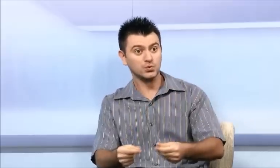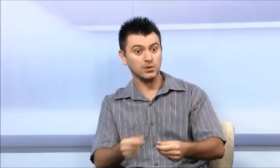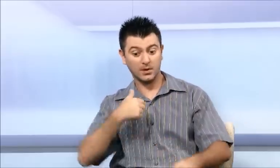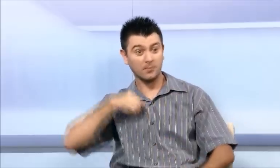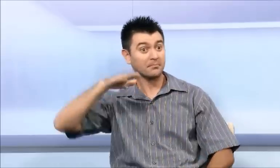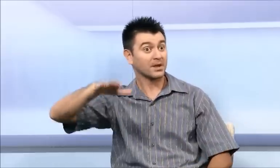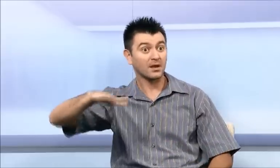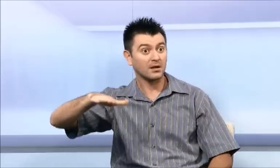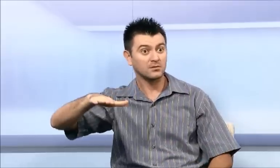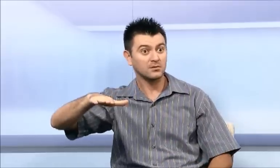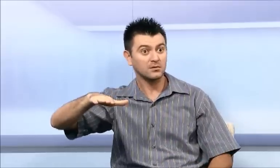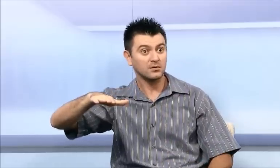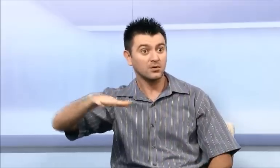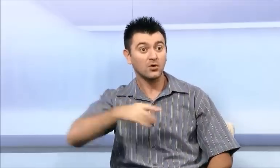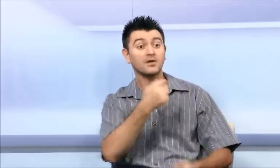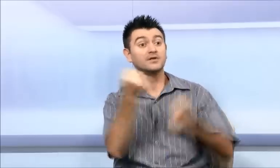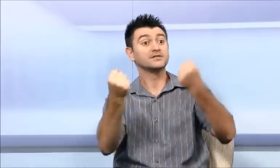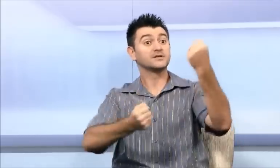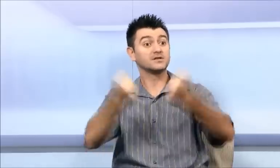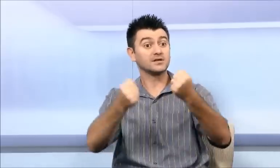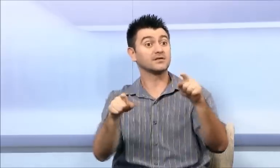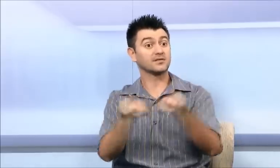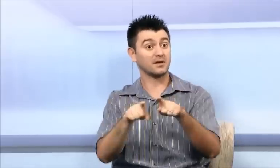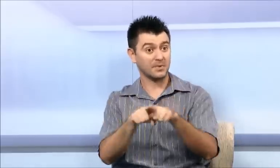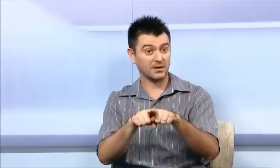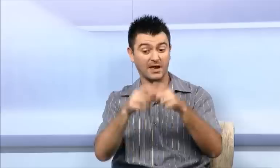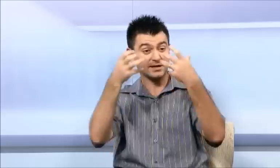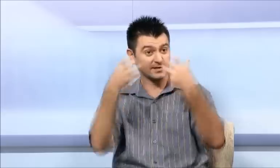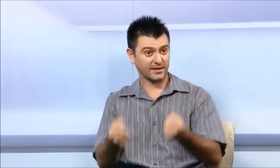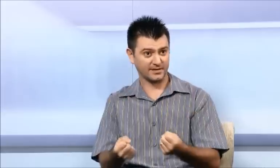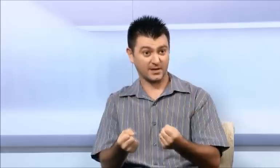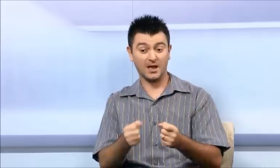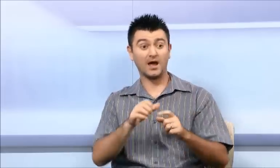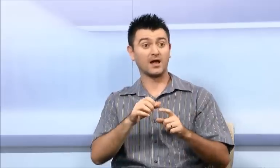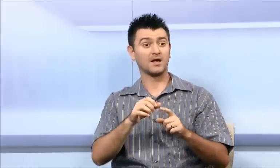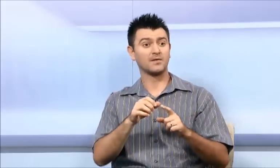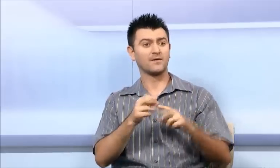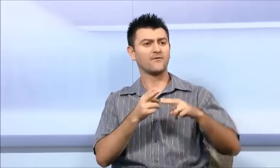Então o avô dele trabalhava como caminhoneiro, borracheiro e ajudava.